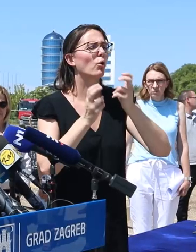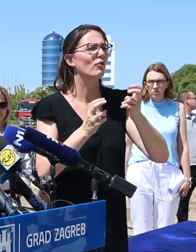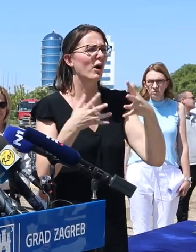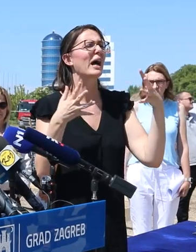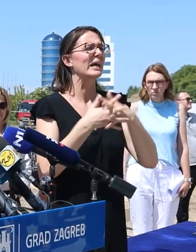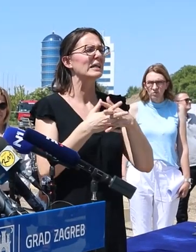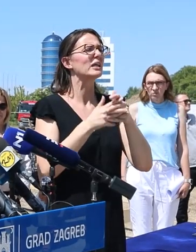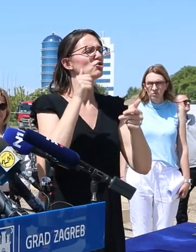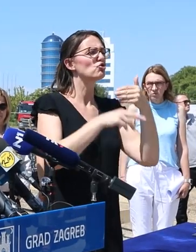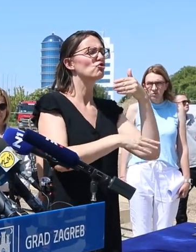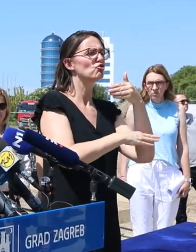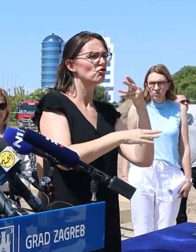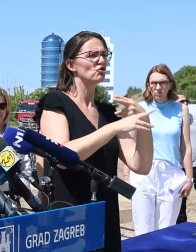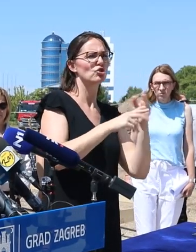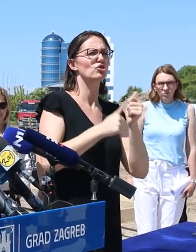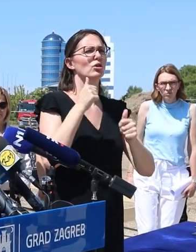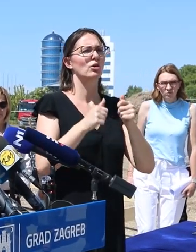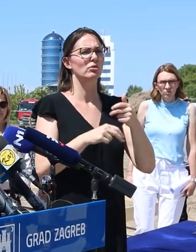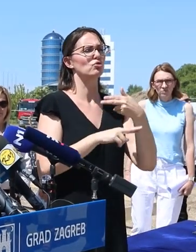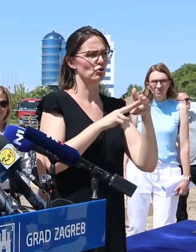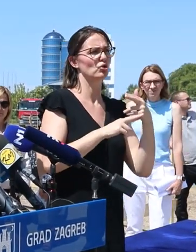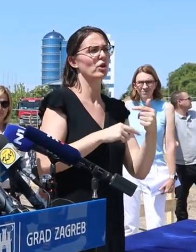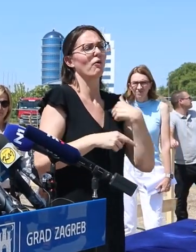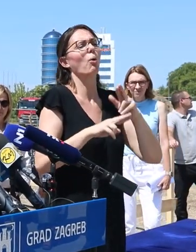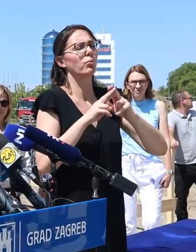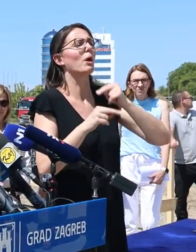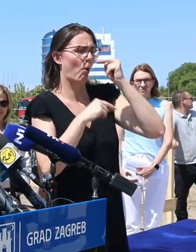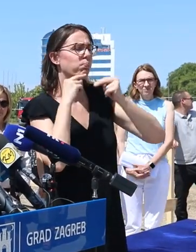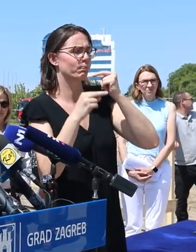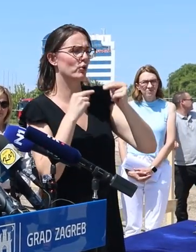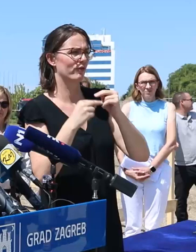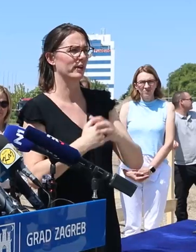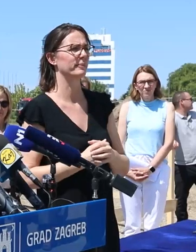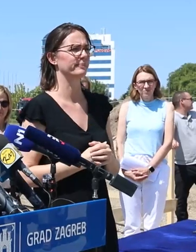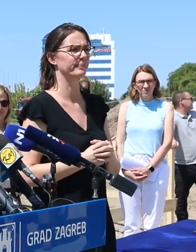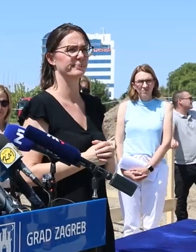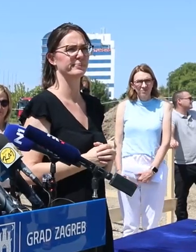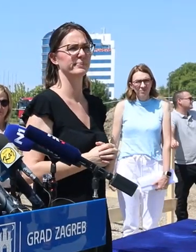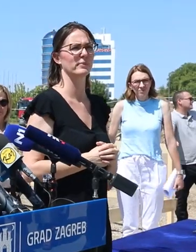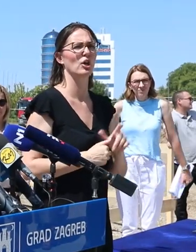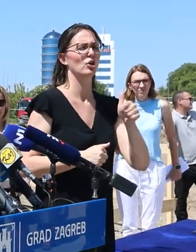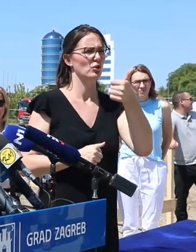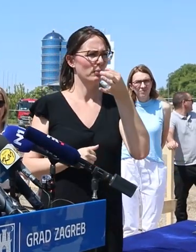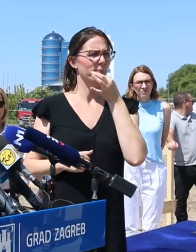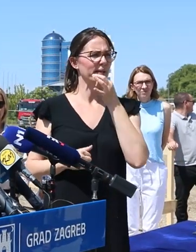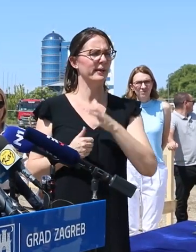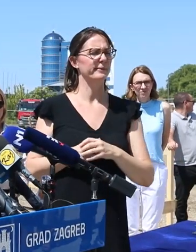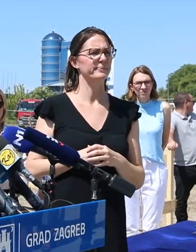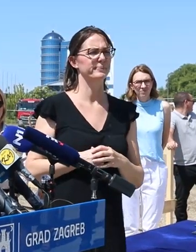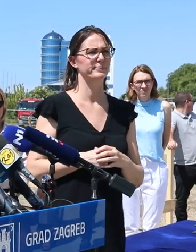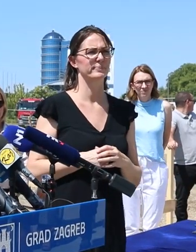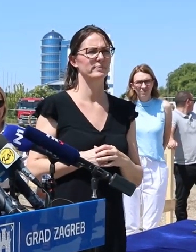ureda ili od čistoće? Od službe, od čistoće. Ok, evo, provjerit ću onda sa čistoćom. Imam još jedno pitanje vezano